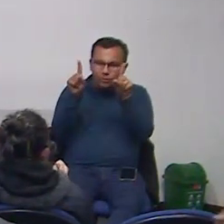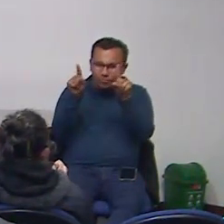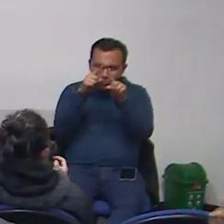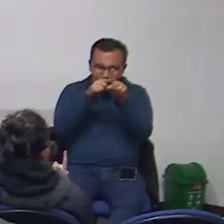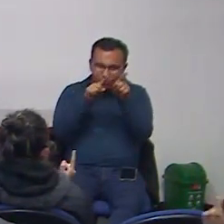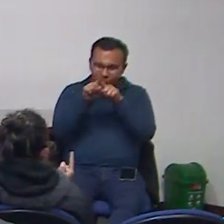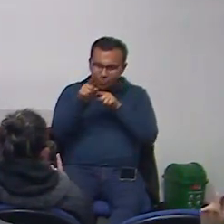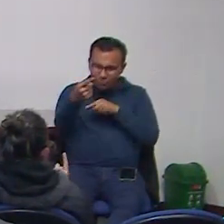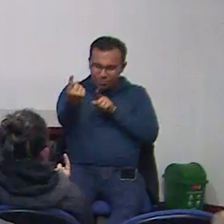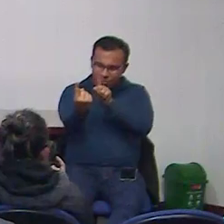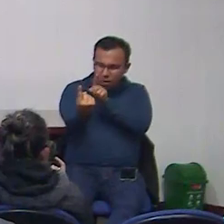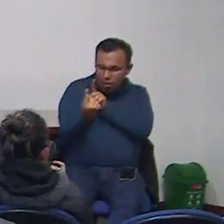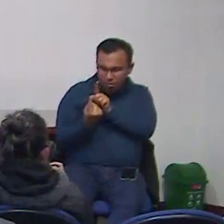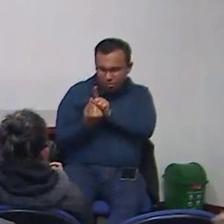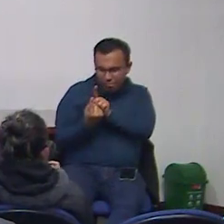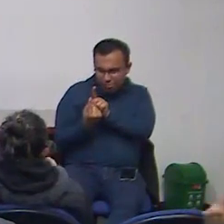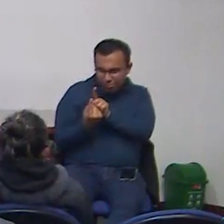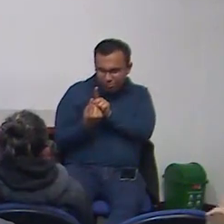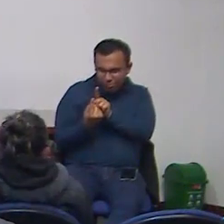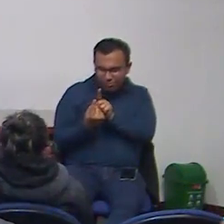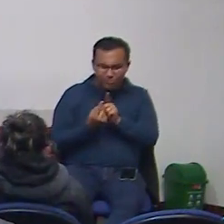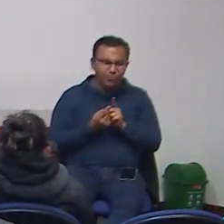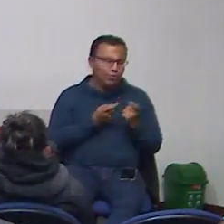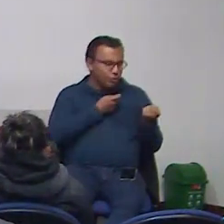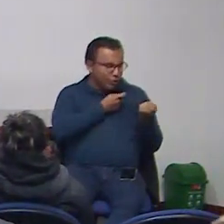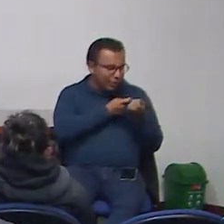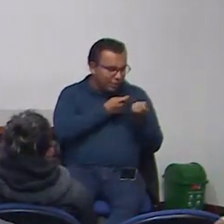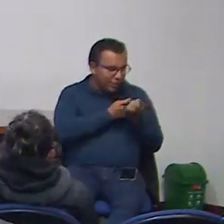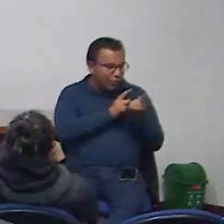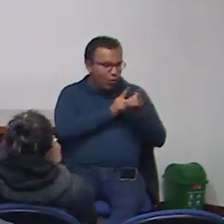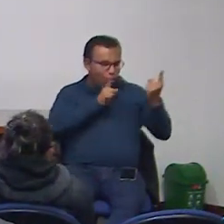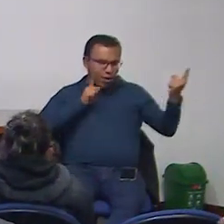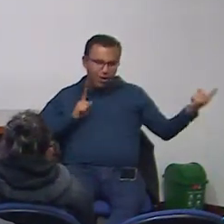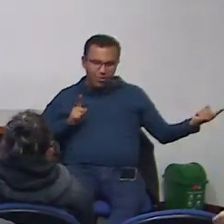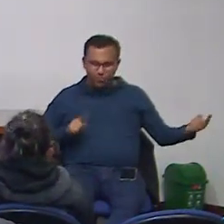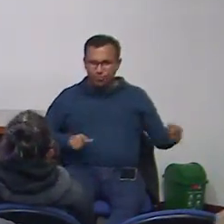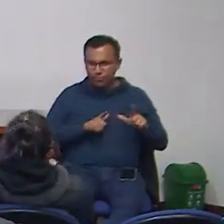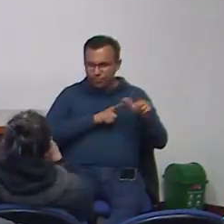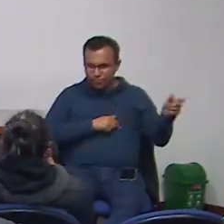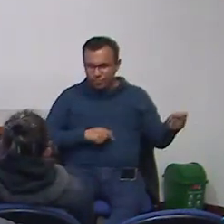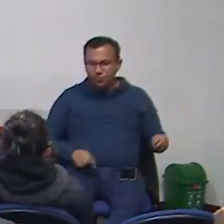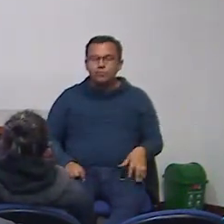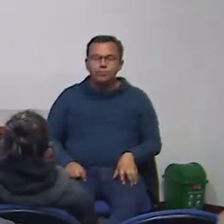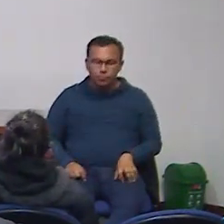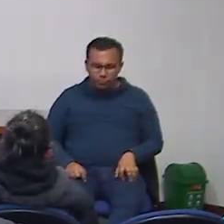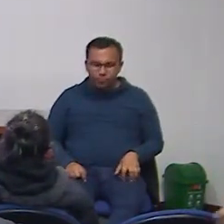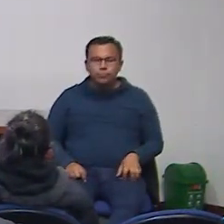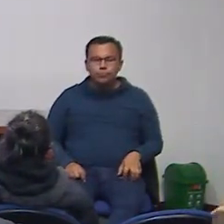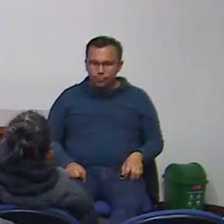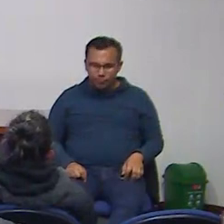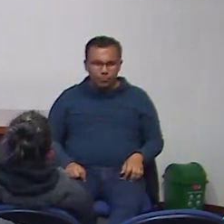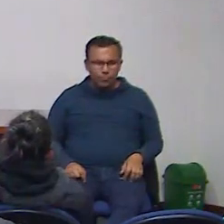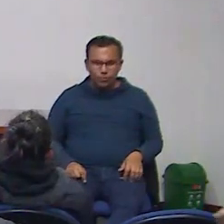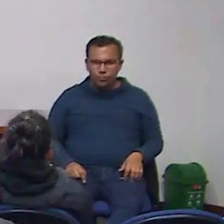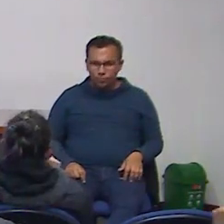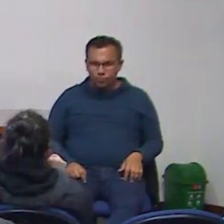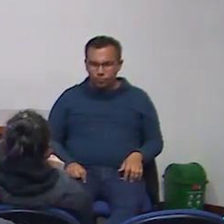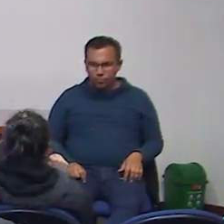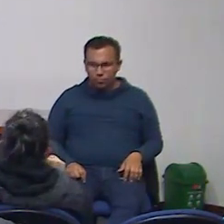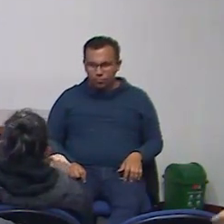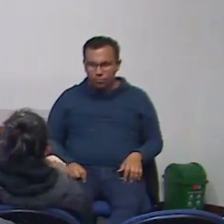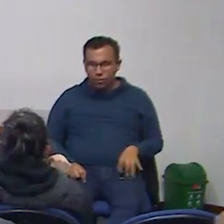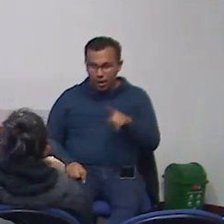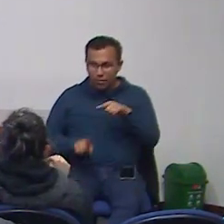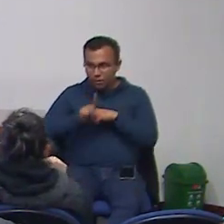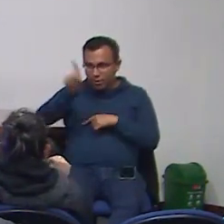especialmente Eh pues desde el nogal desde escénicas artes visuales música Entonces ustedes